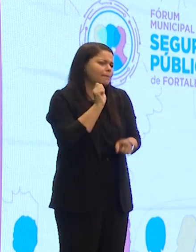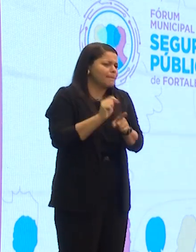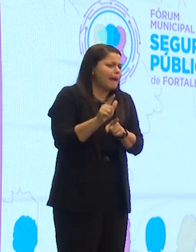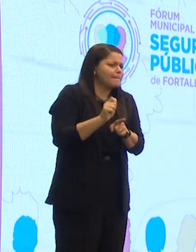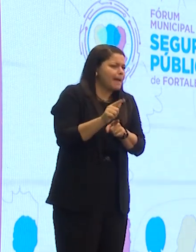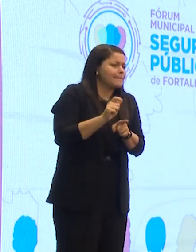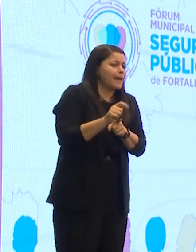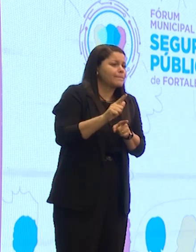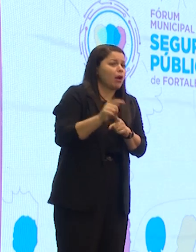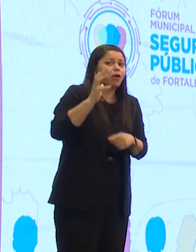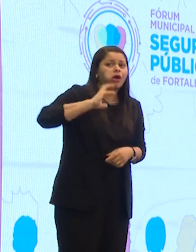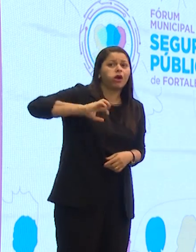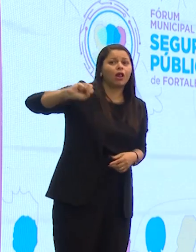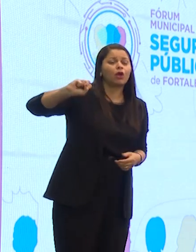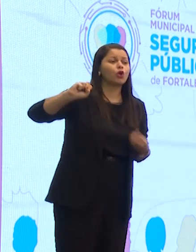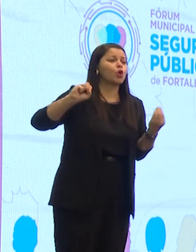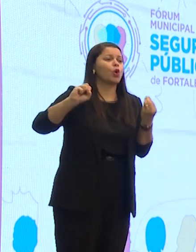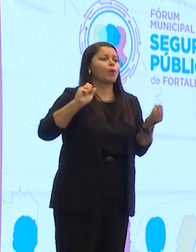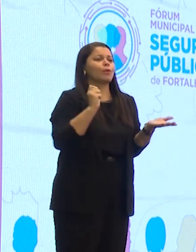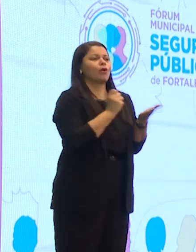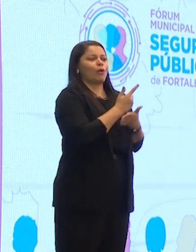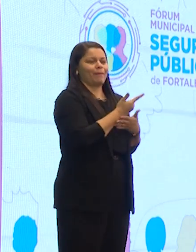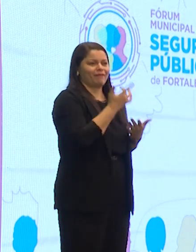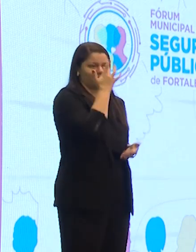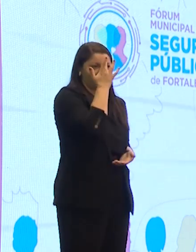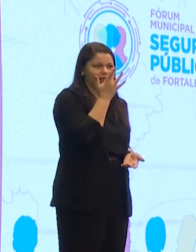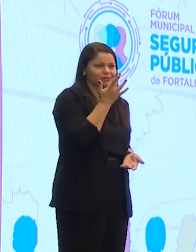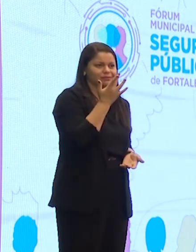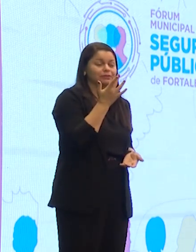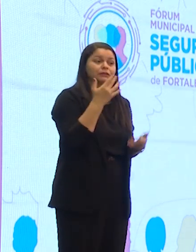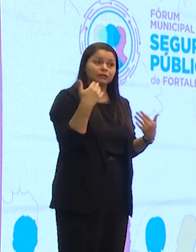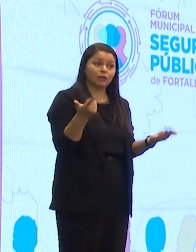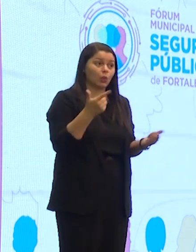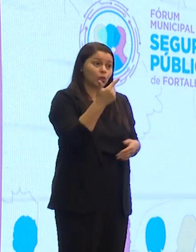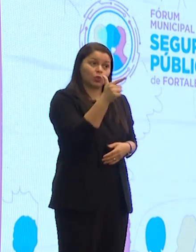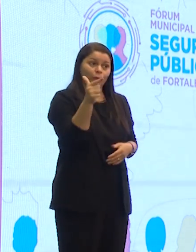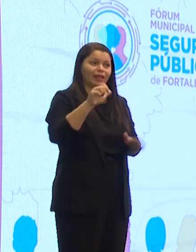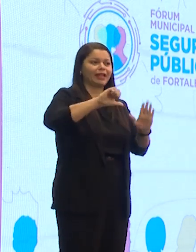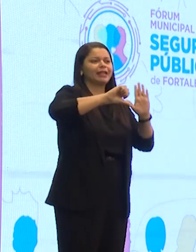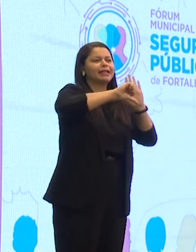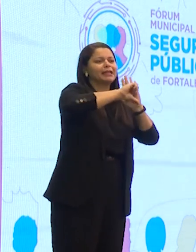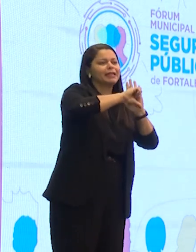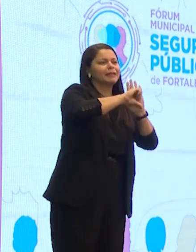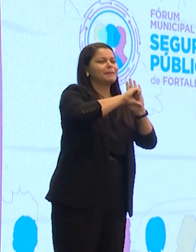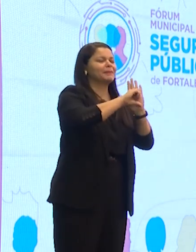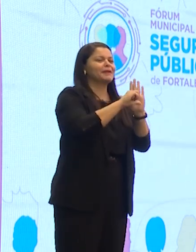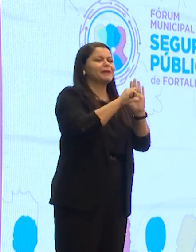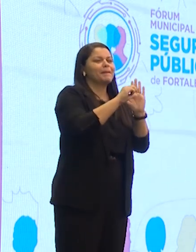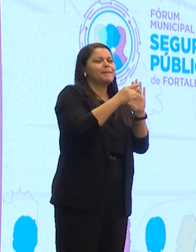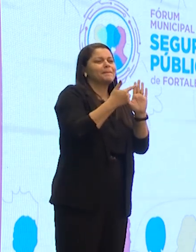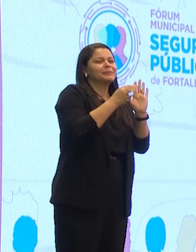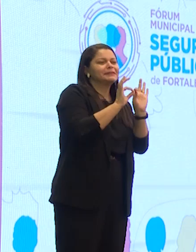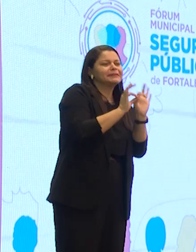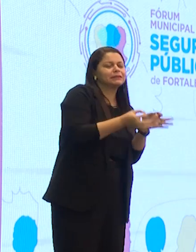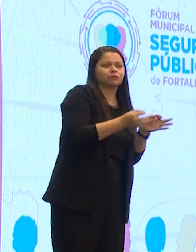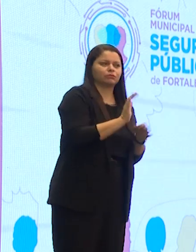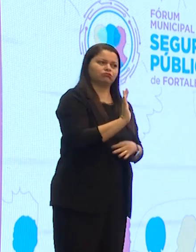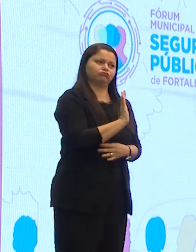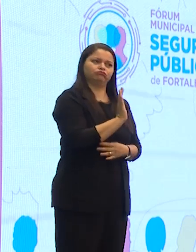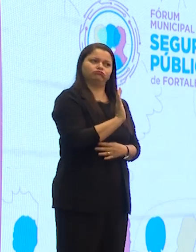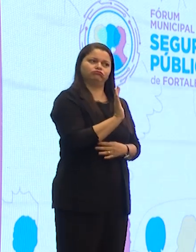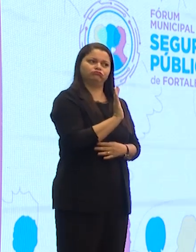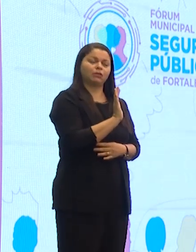existe propriamente crime pequeno. Existe a infração penal de menor potencial ofensivo do ponto de vista jurídico. Mas,